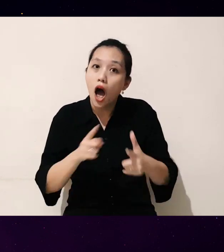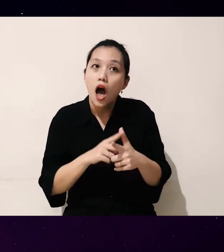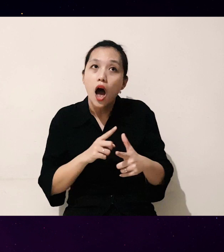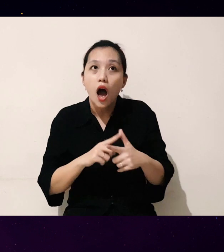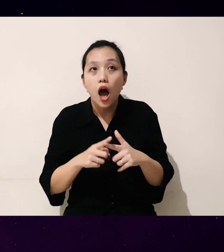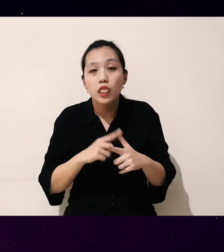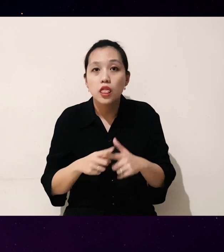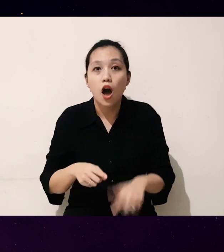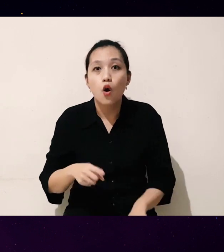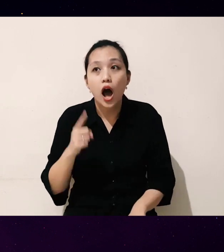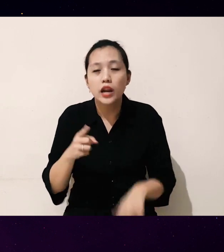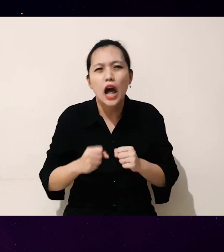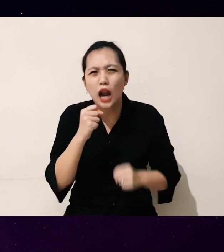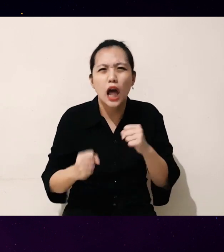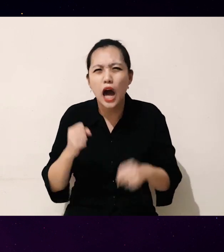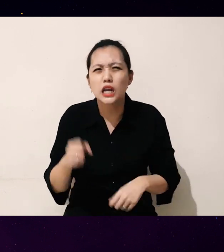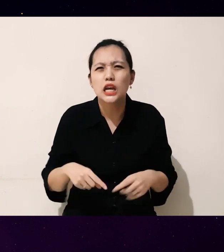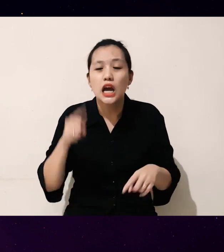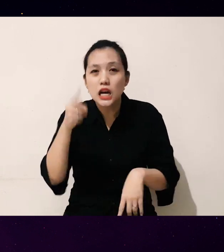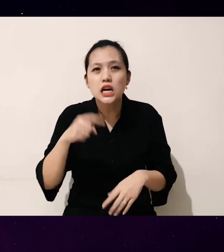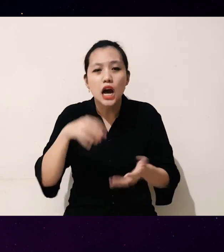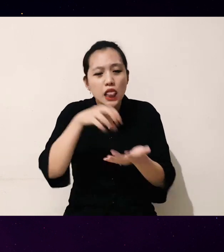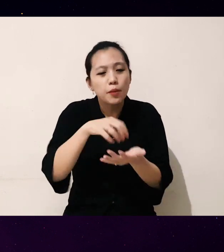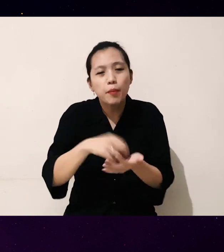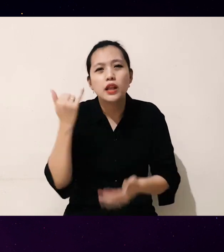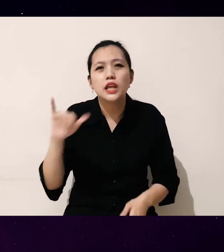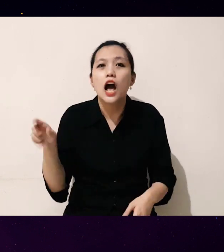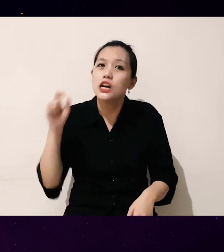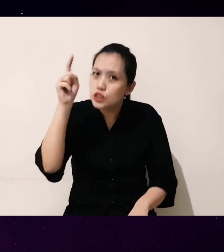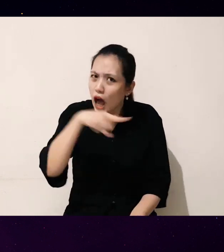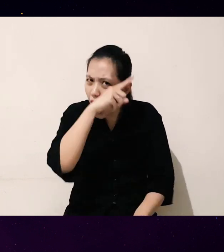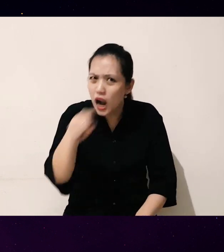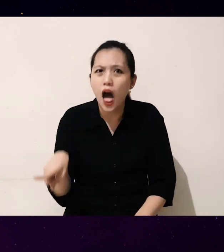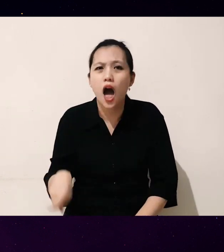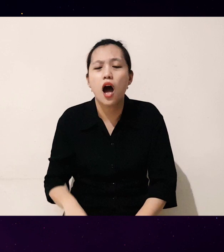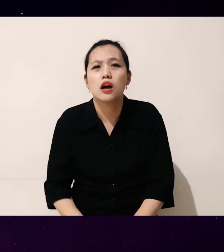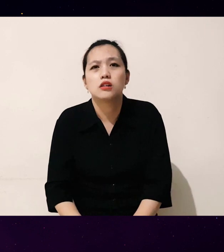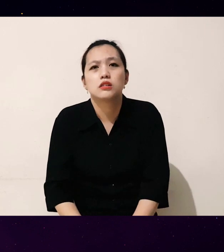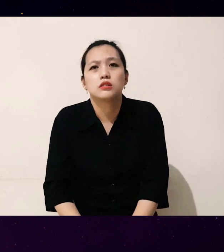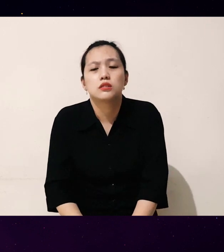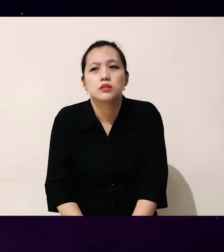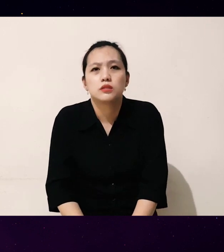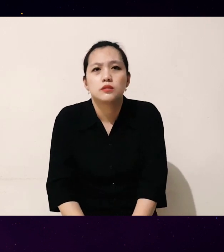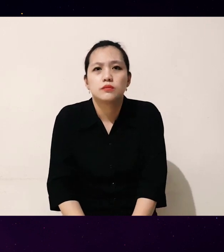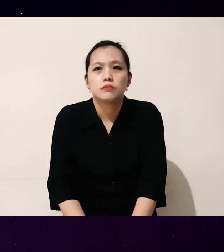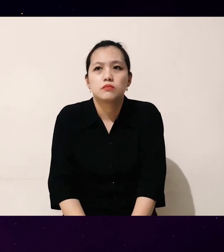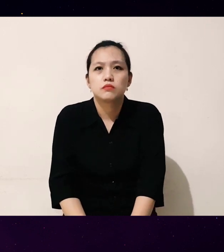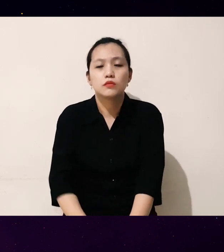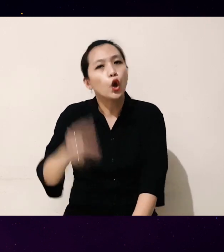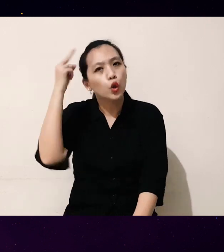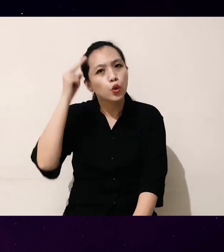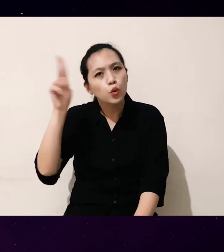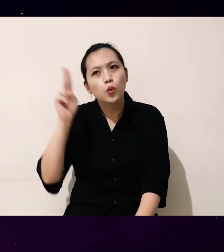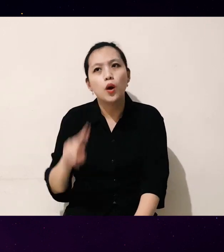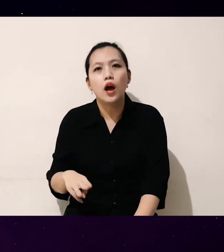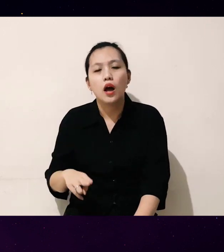kemenangan yang sejati. Atau apakah Anda sedang berlari untuk menuju satu garis finish yang salah? Salah